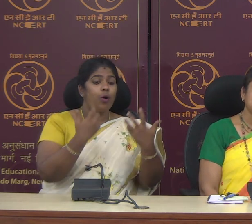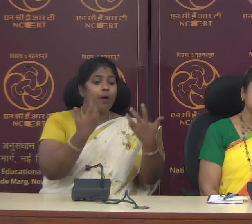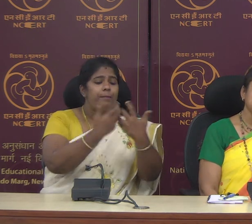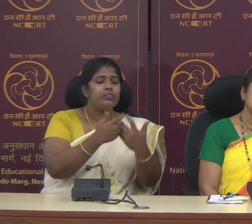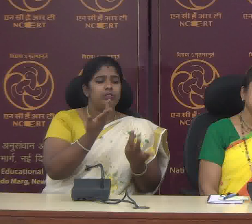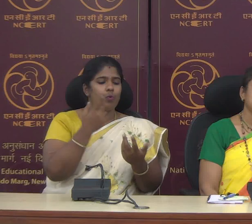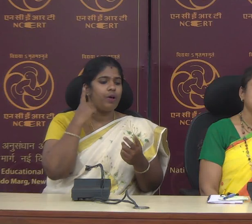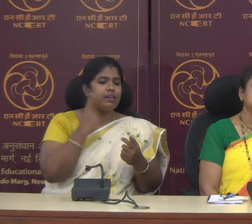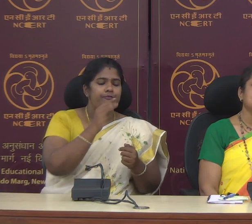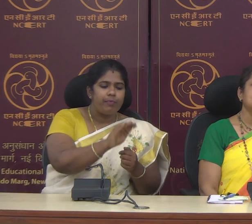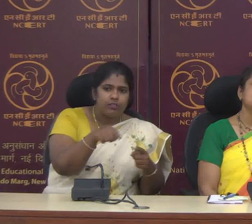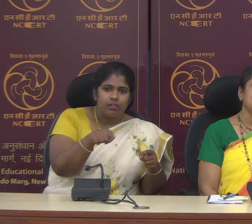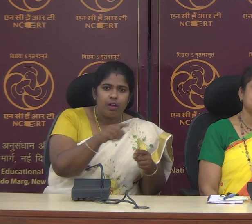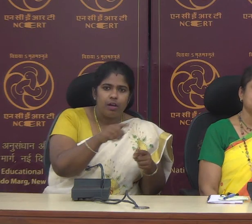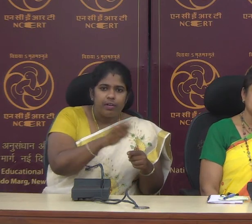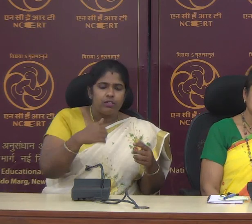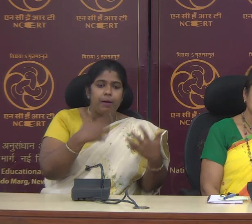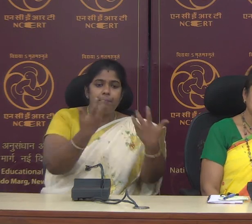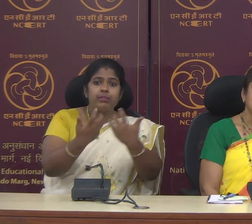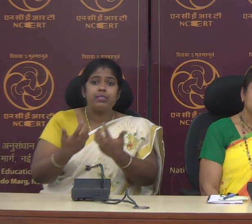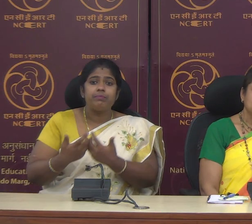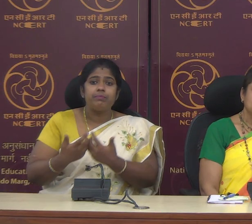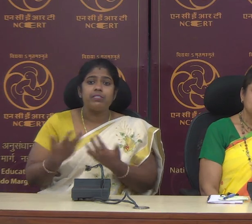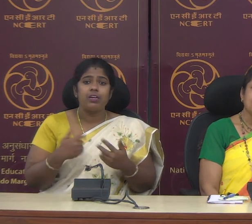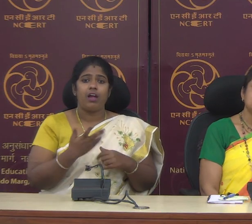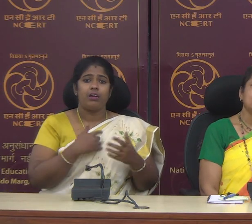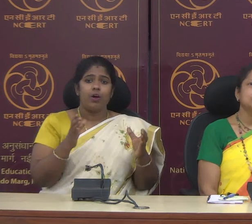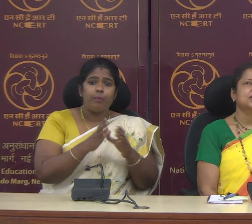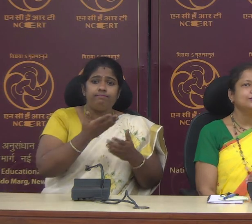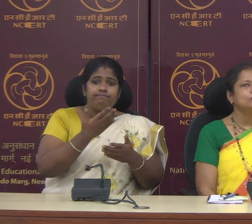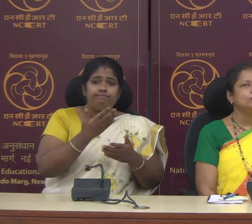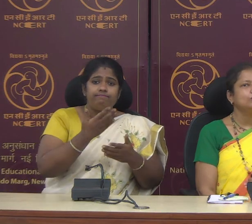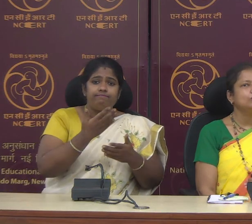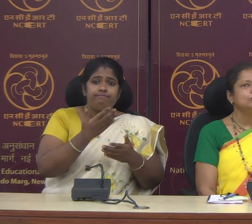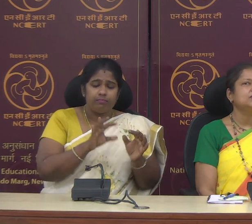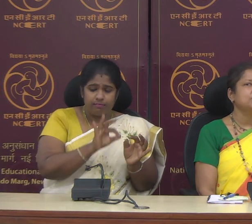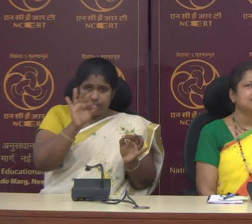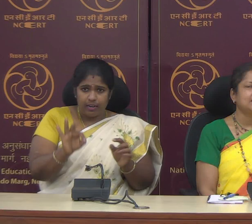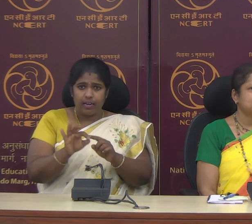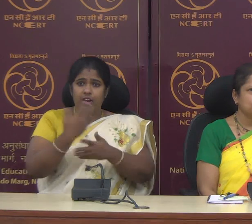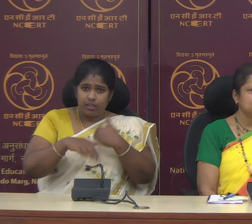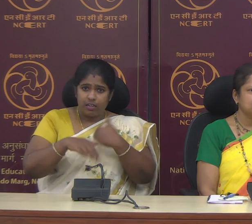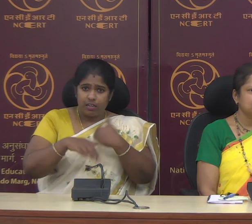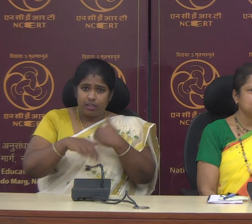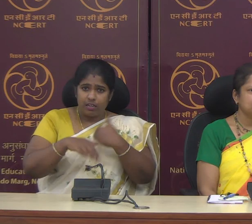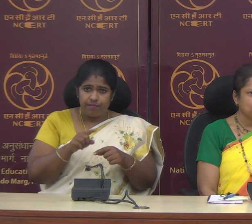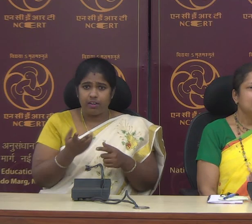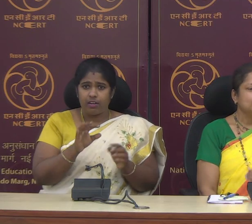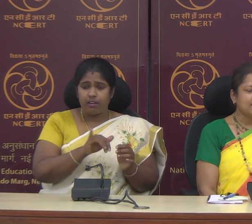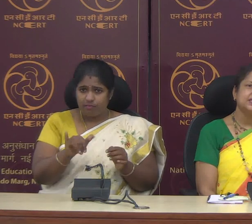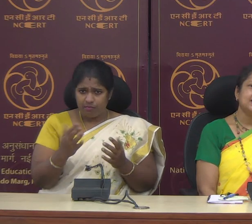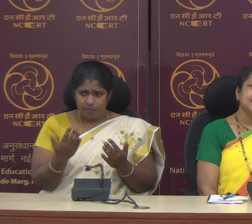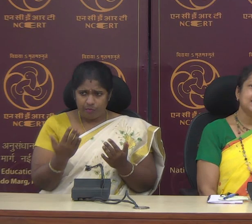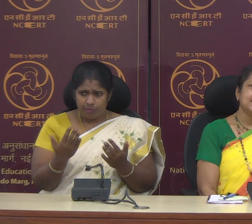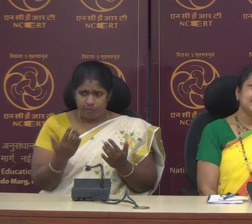है कि एक दिव्यांगता की जो आवश्यकता है वही आवश्यकता हो सकता है दूसरी दिव्यांगता वाले बच्चे को भी हो।